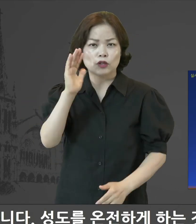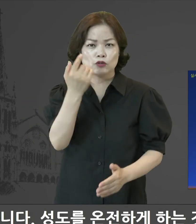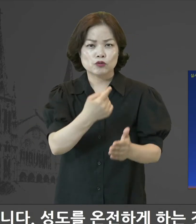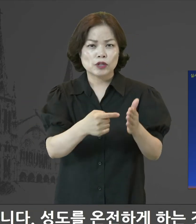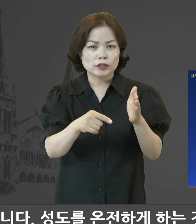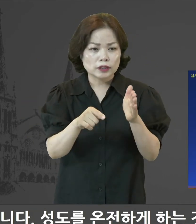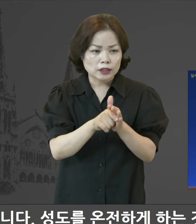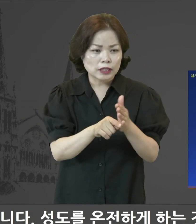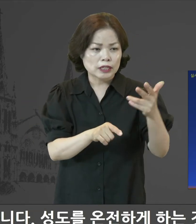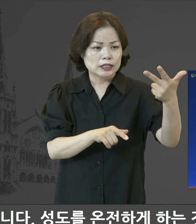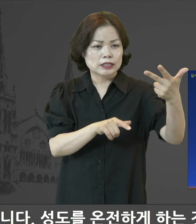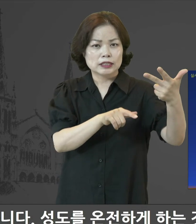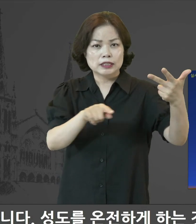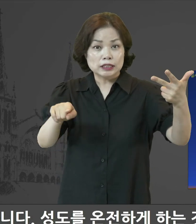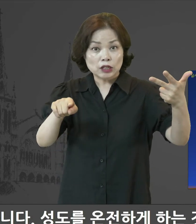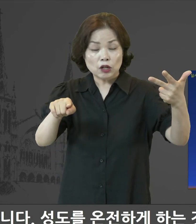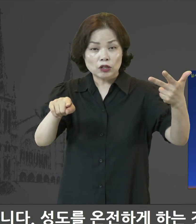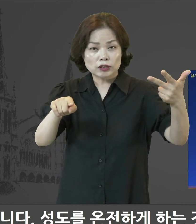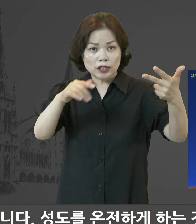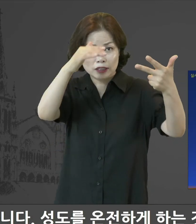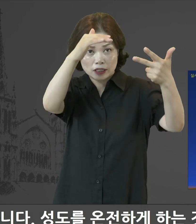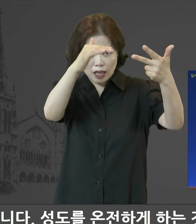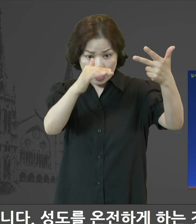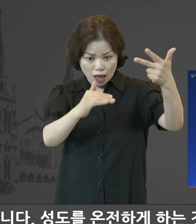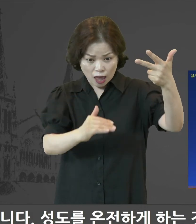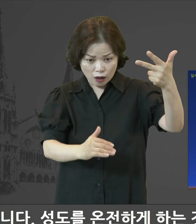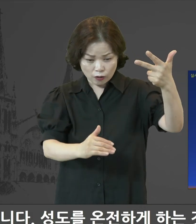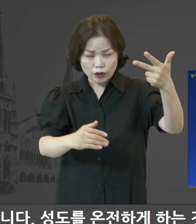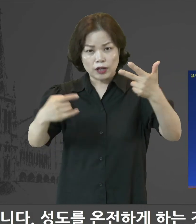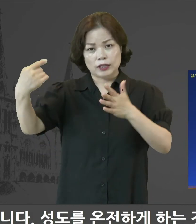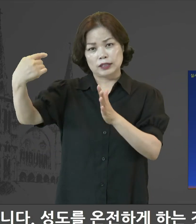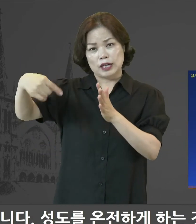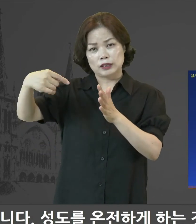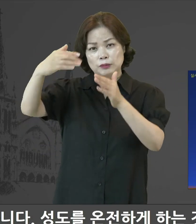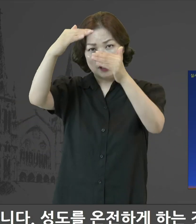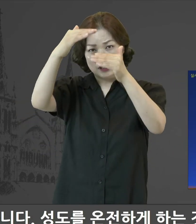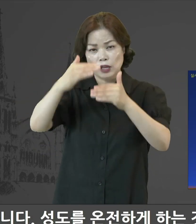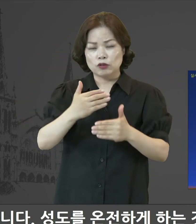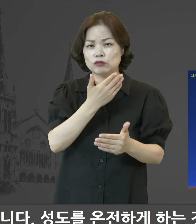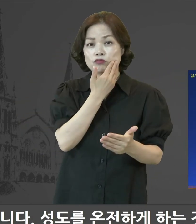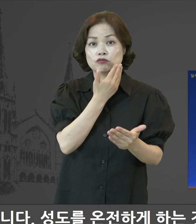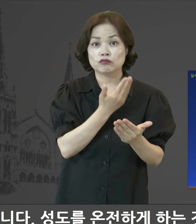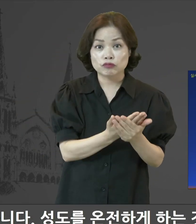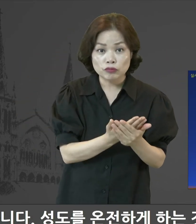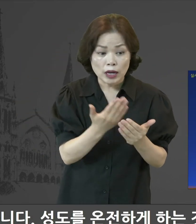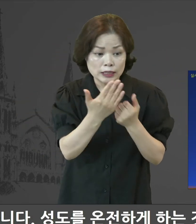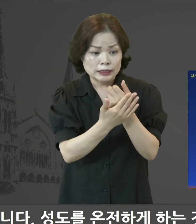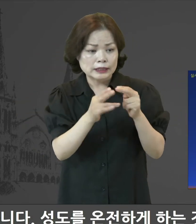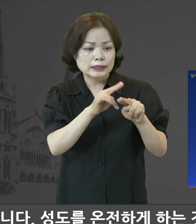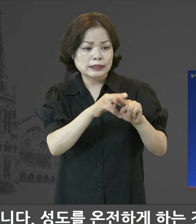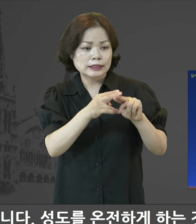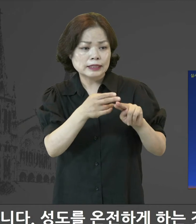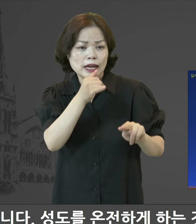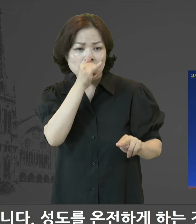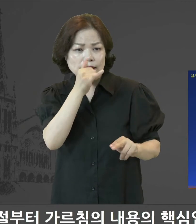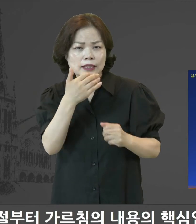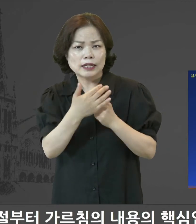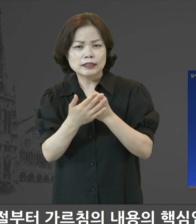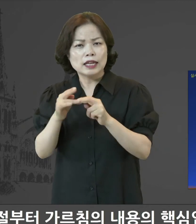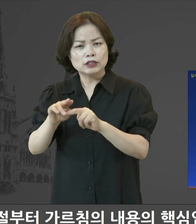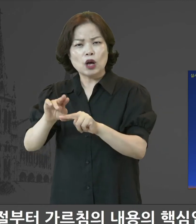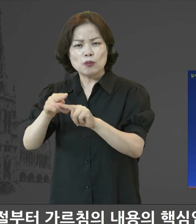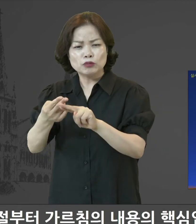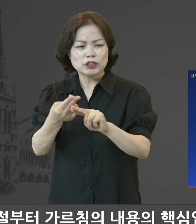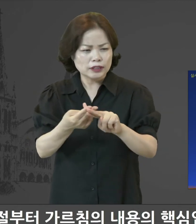7절부터 여기까지 쭉 이 가르침의 내용의 핵심인 것이죠. 은사가 있다, 은혜가 있다, 선물이 있다,